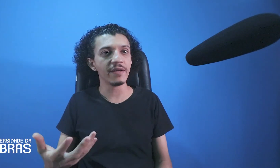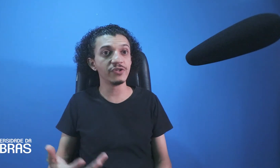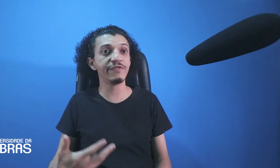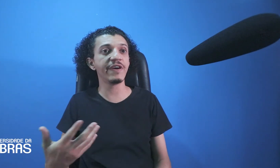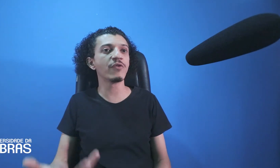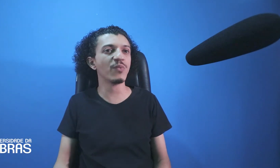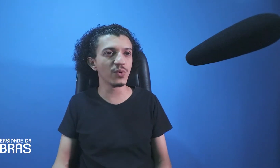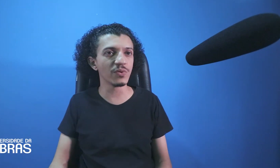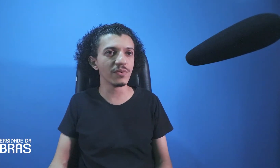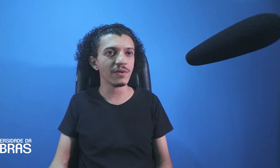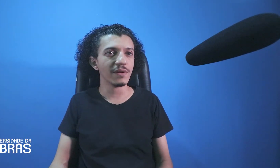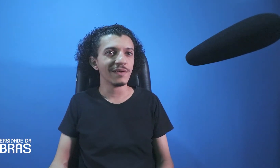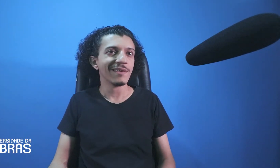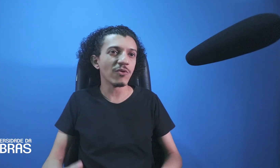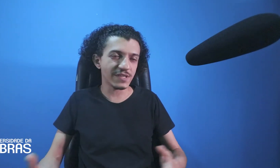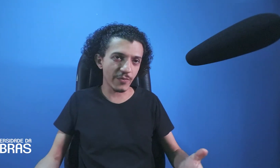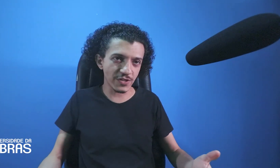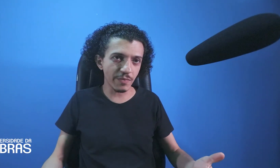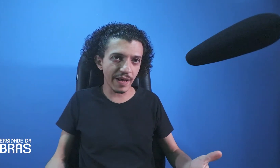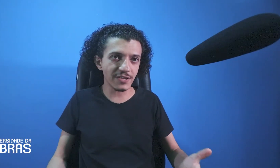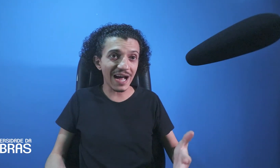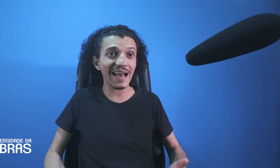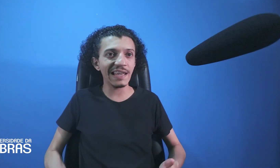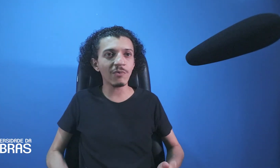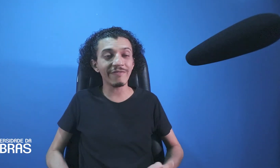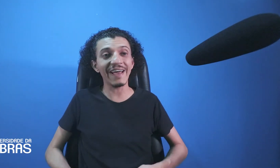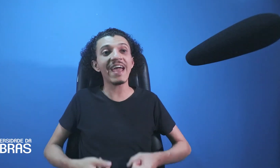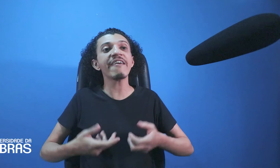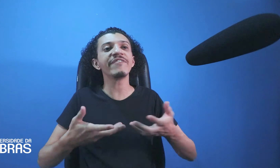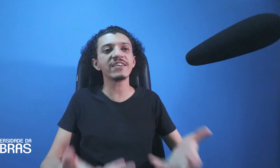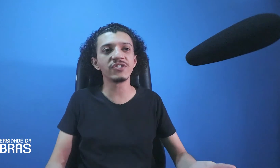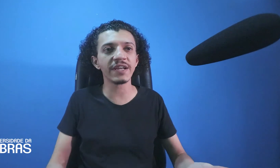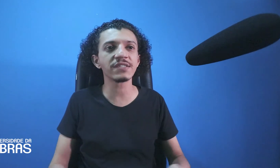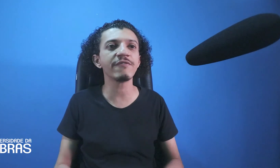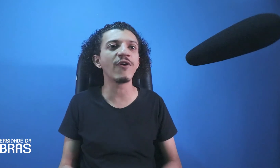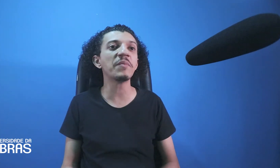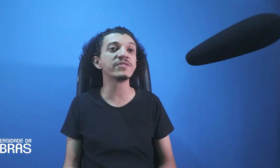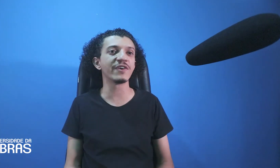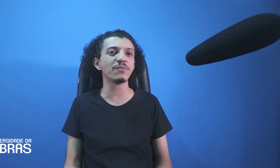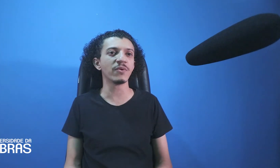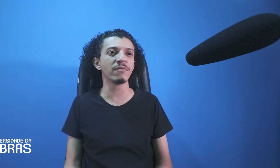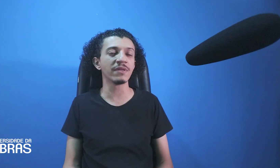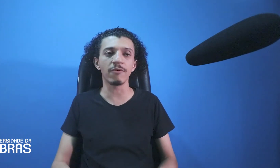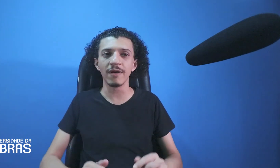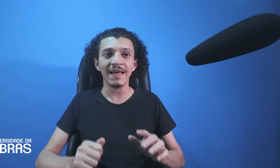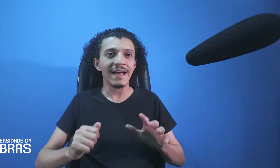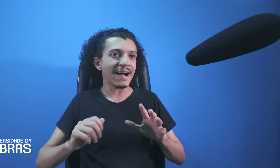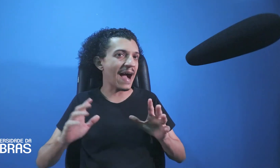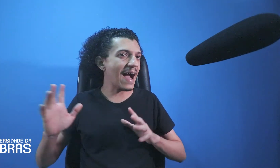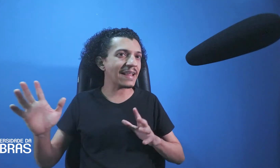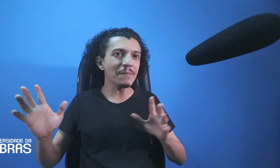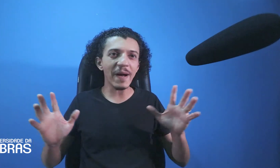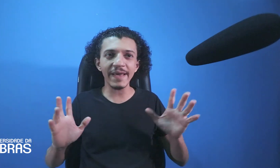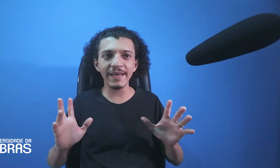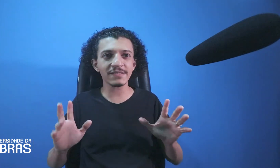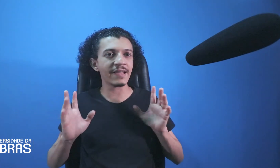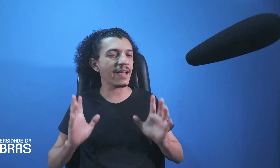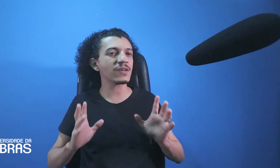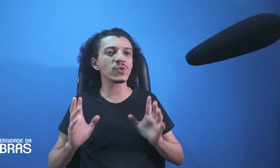de ver o mundo, consequentemente, a língua vai refletir essa forma de ver o mundo. Então, cada país tem a sua